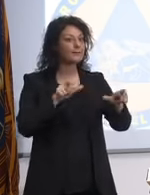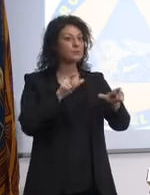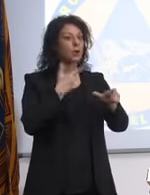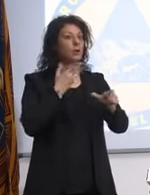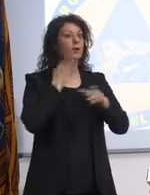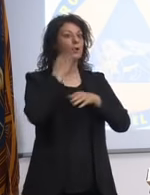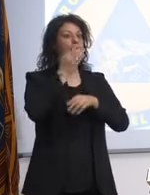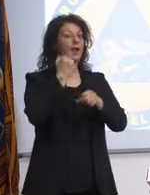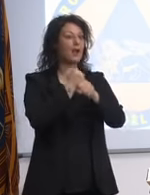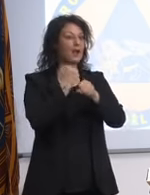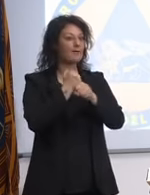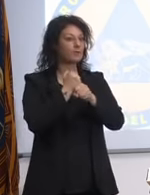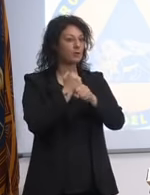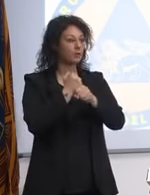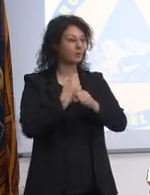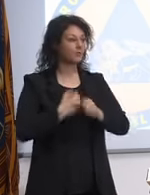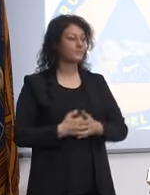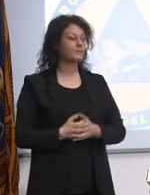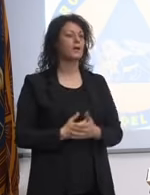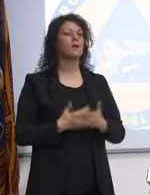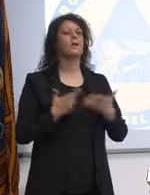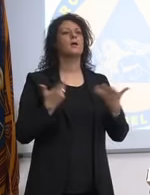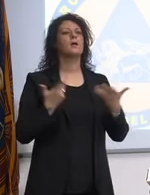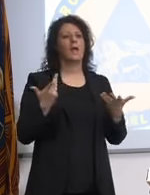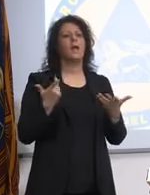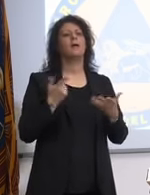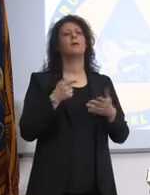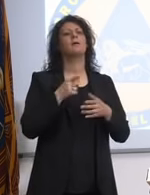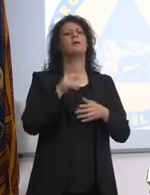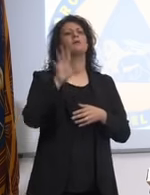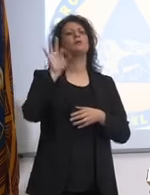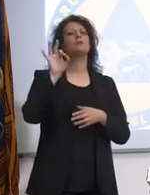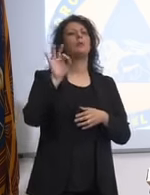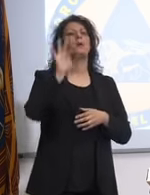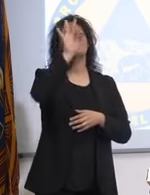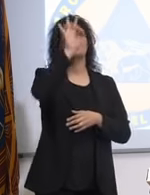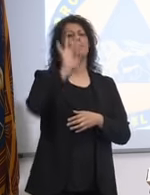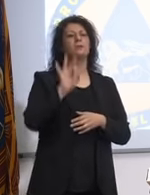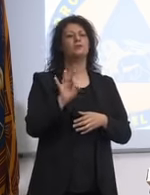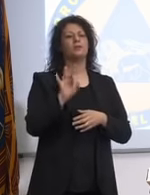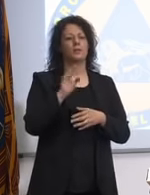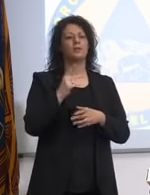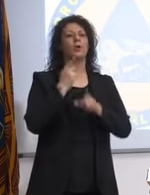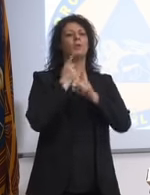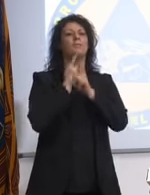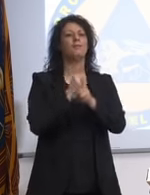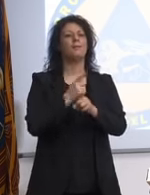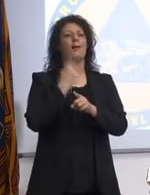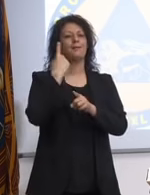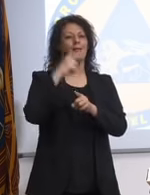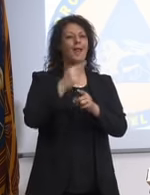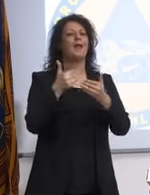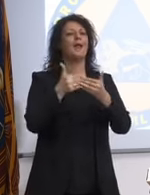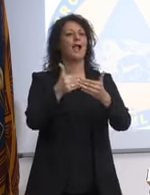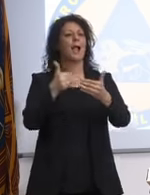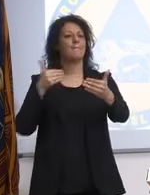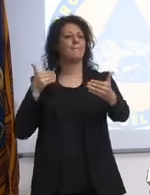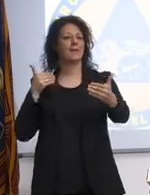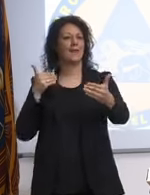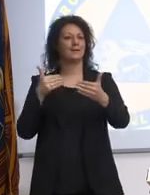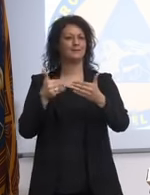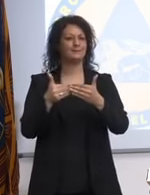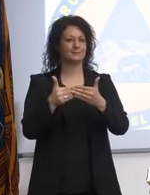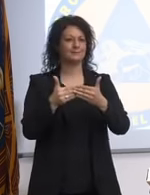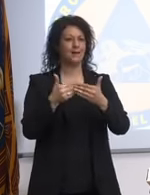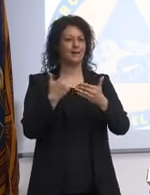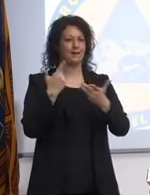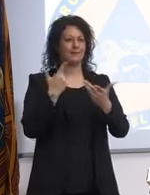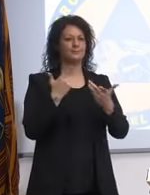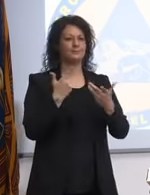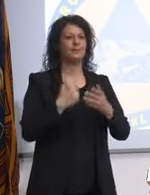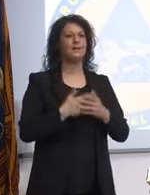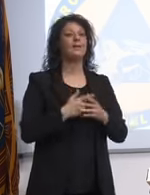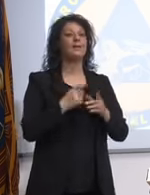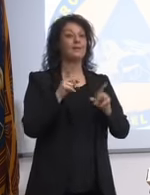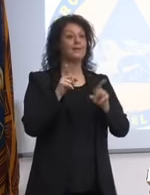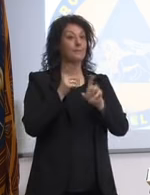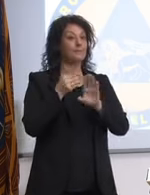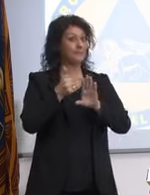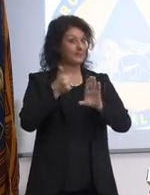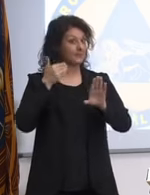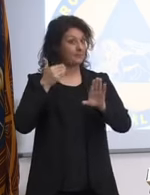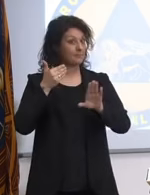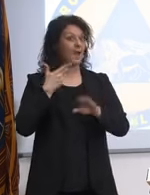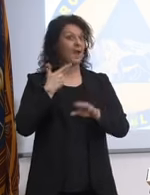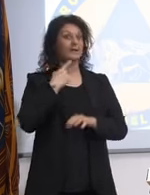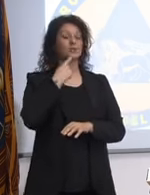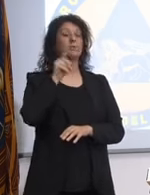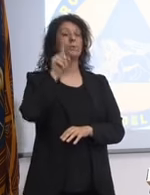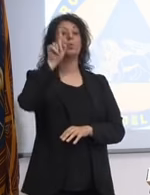50% è riferito alla capienza, rispetto alla capienza originaria che avevano. Vi ricordo che con l'altra modalità si era un terzo della capienza,